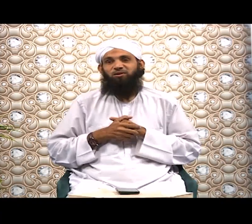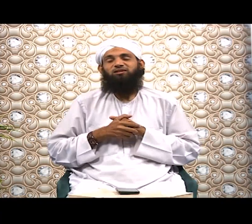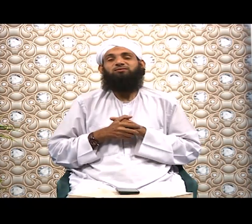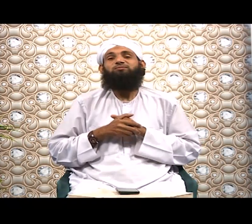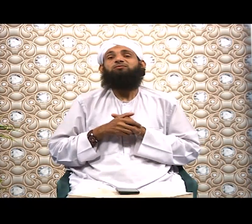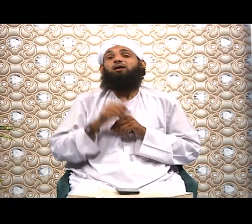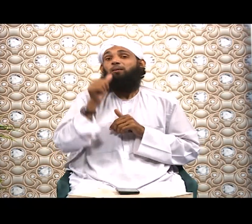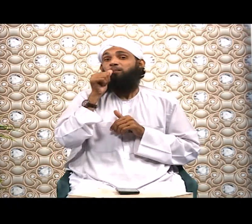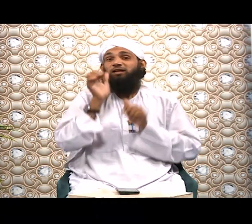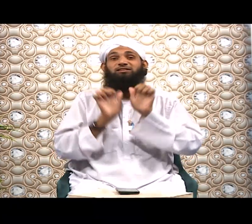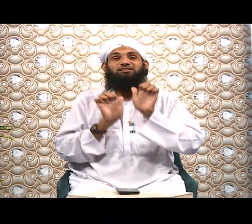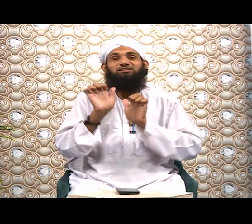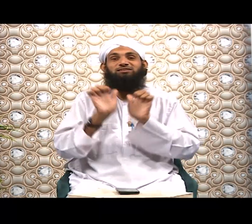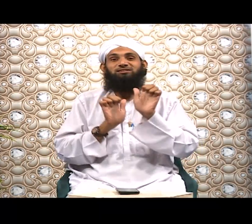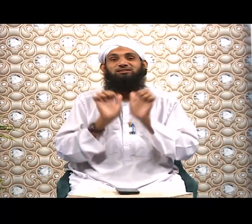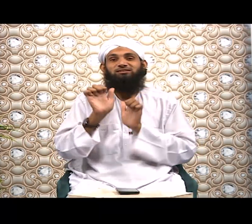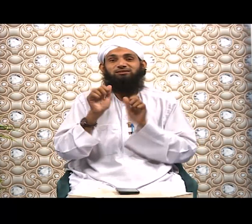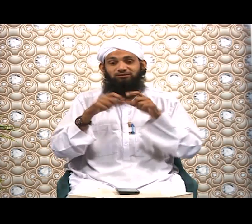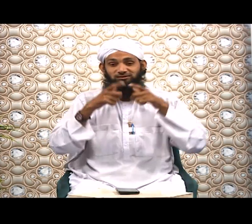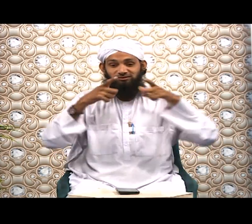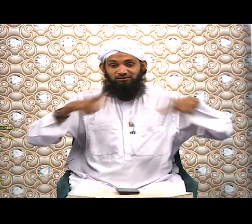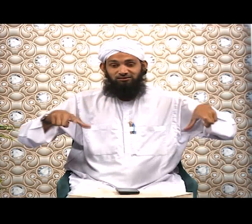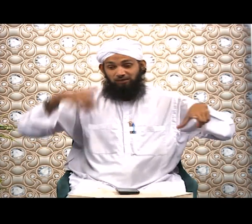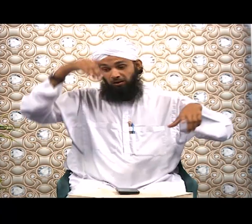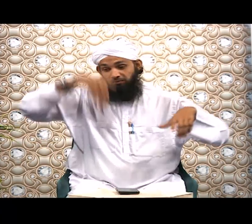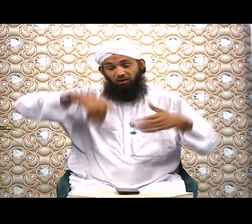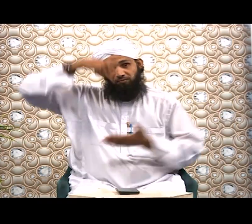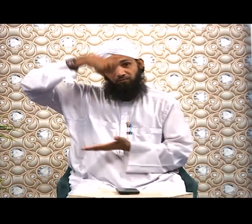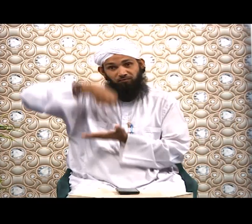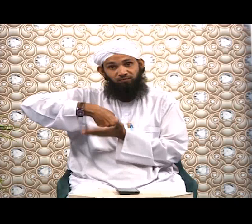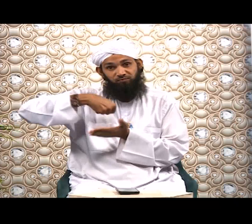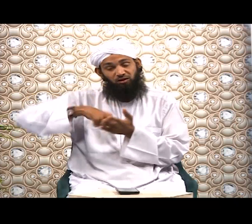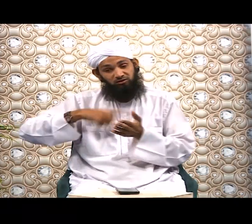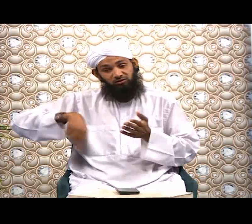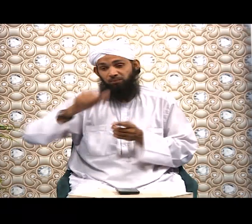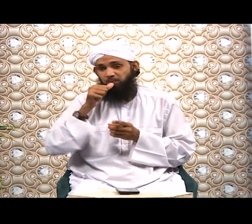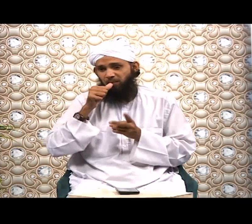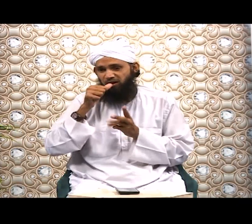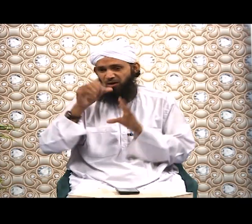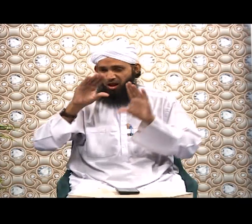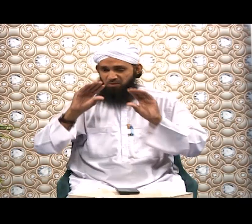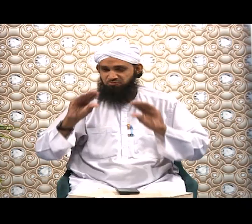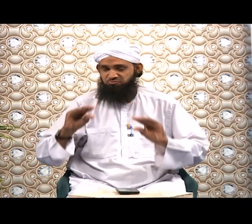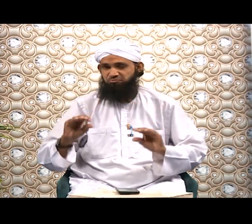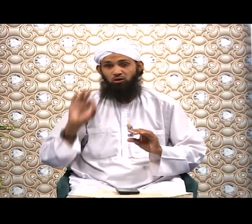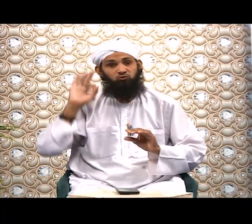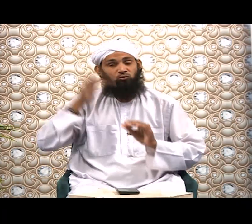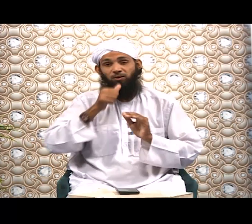ارشاد فرمایا، آب زمزم سطح زمین پر موجود ہر پانی سے بہتر ہے۔ پیارے اسلامی بھائیوں، آج ہم نے حضرت